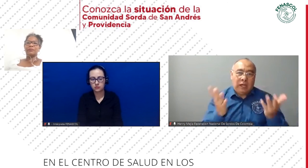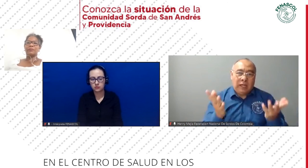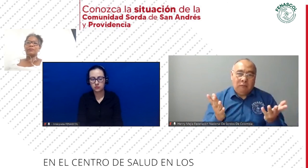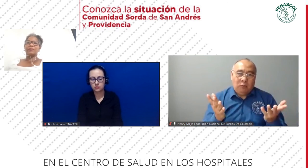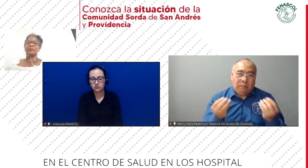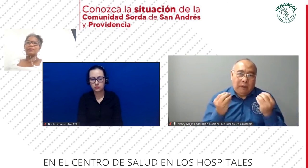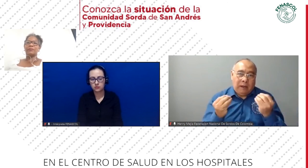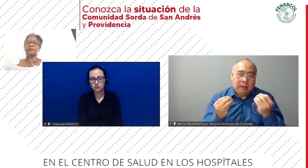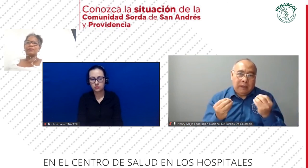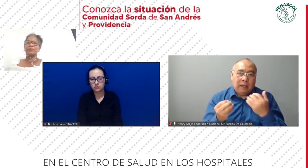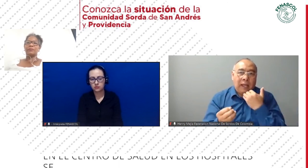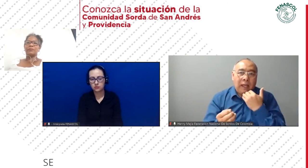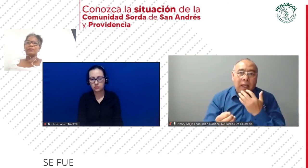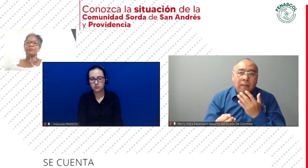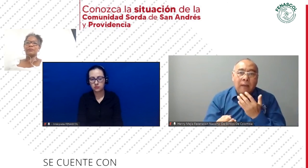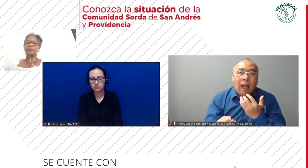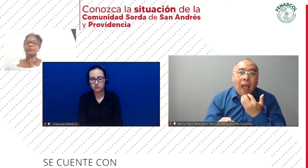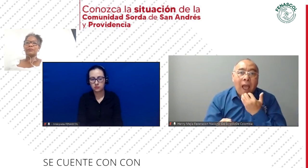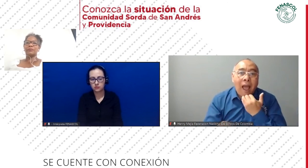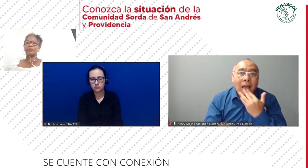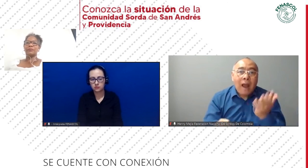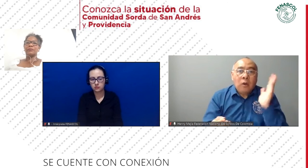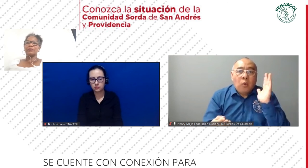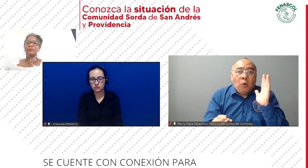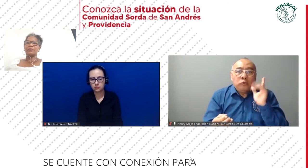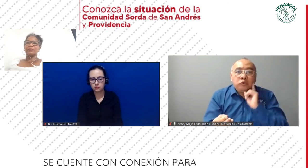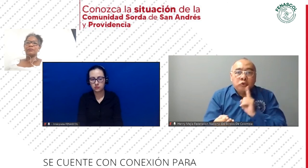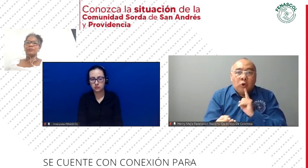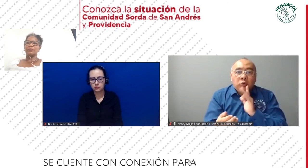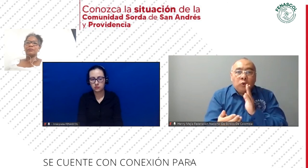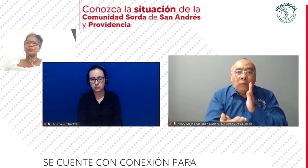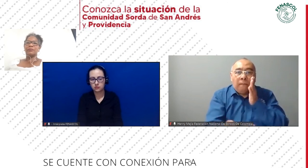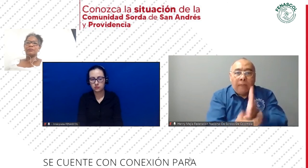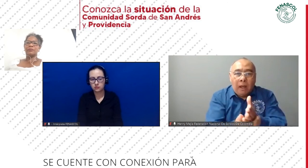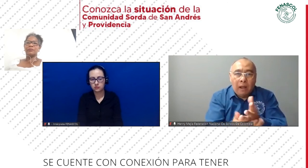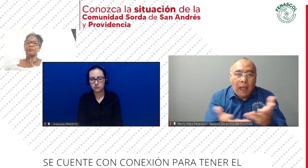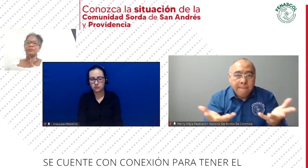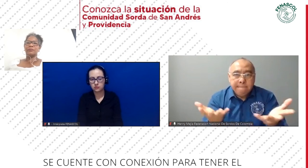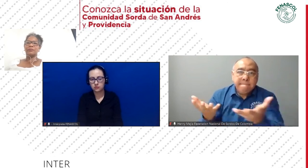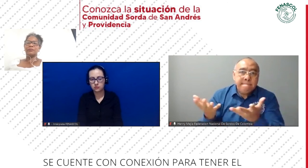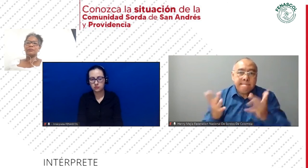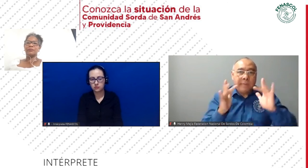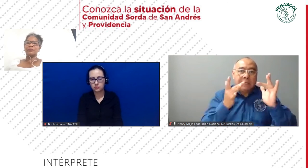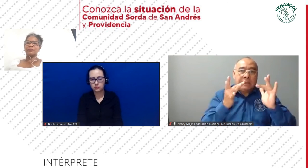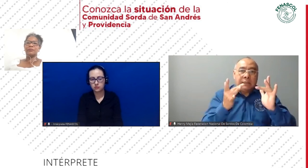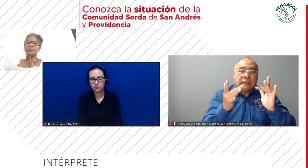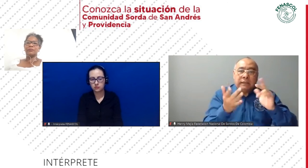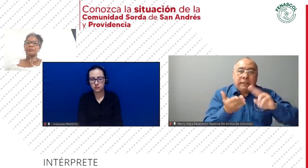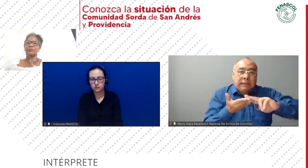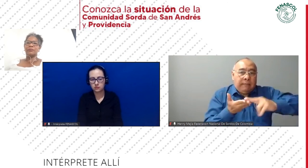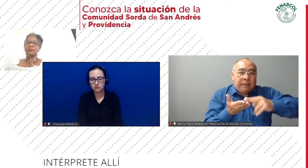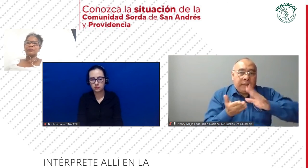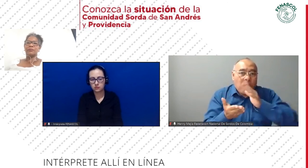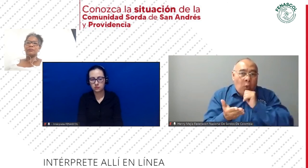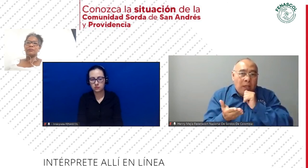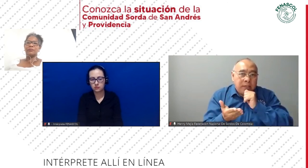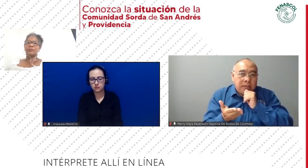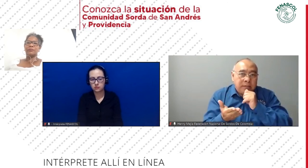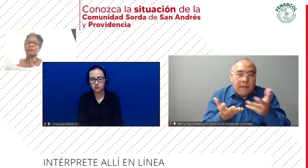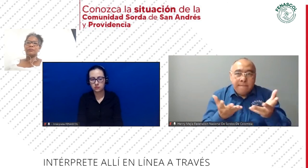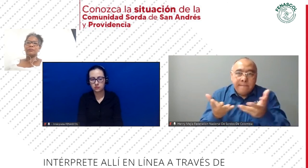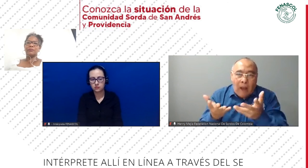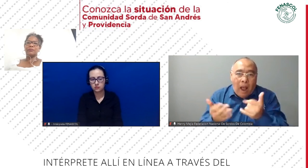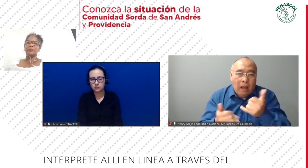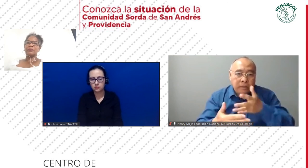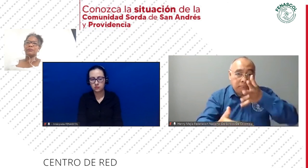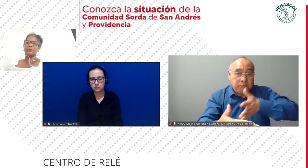en los hospitales se cuente con conexión para tener el intérprete allí en línea a través